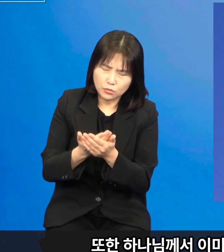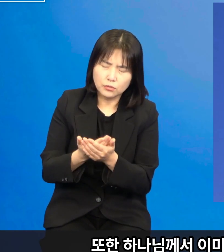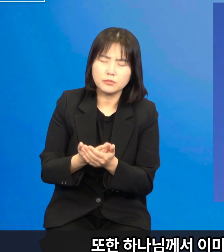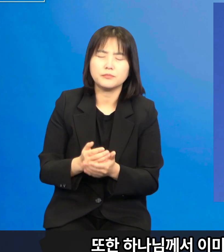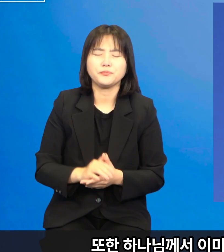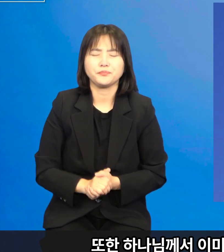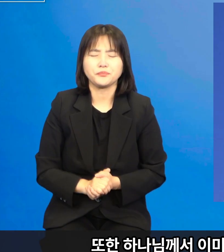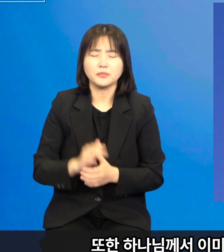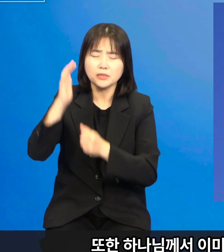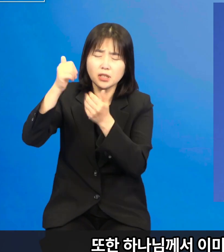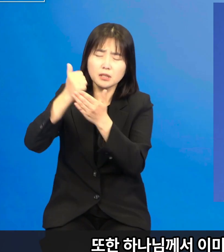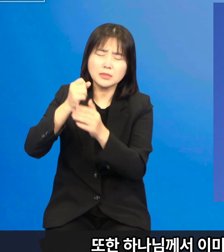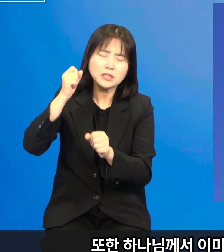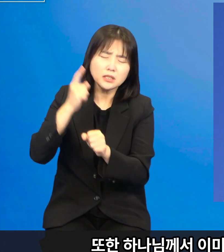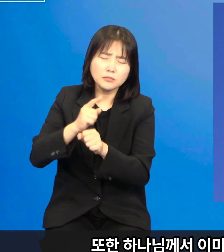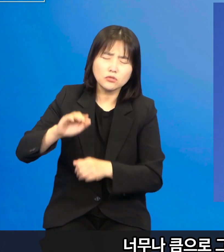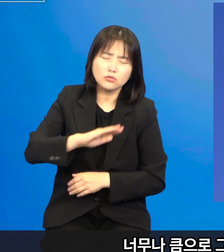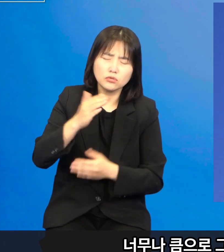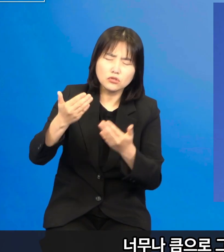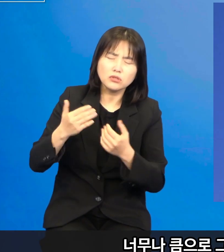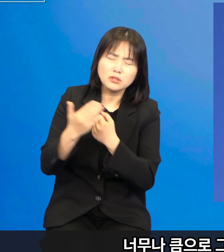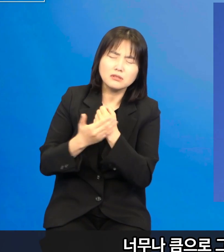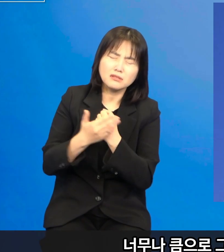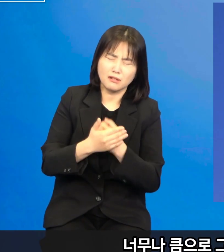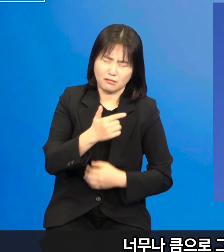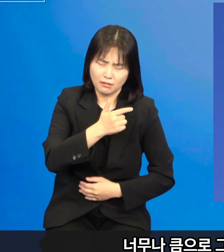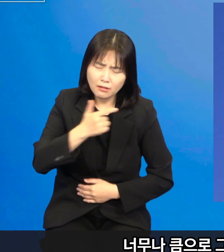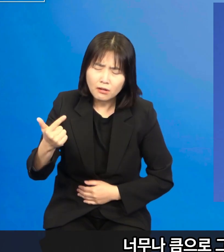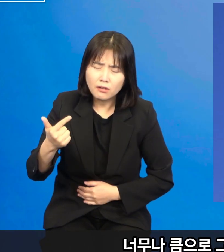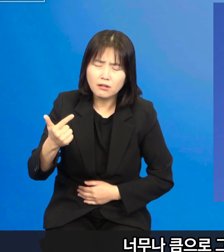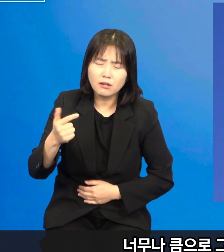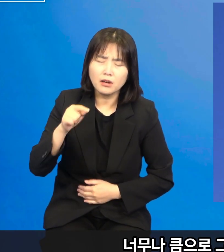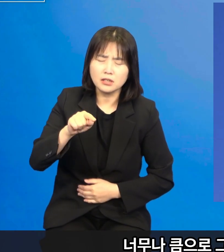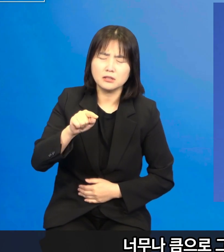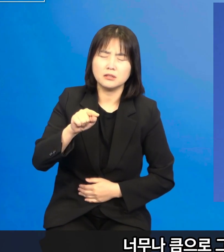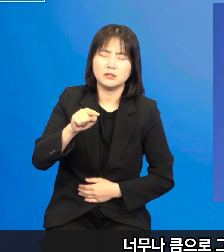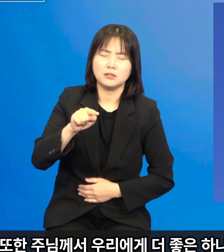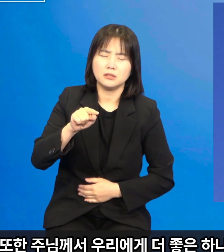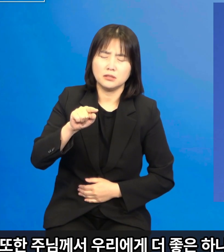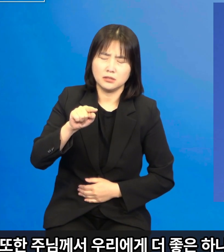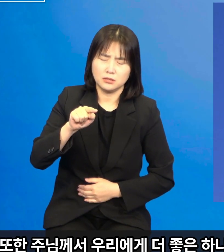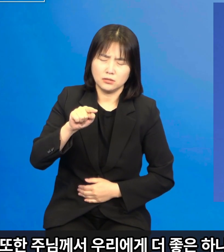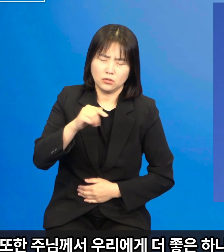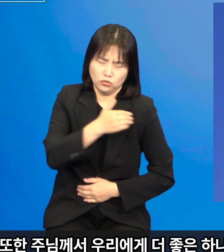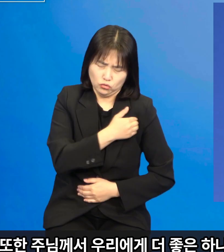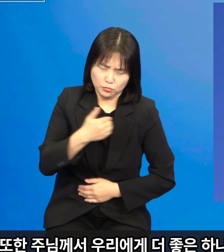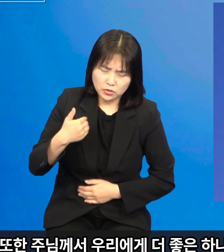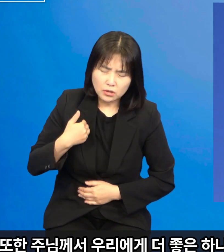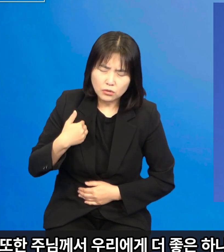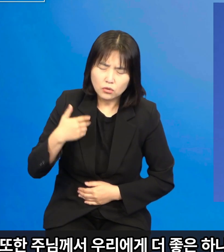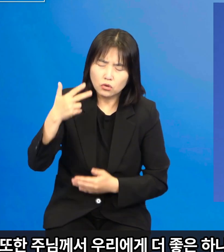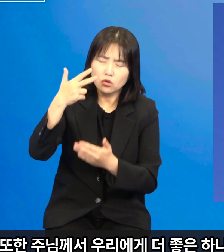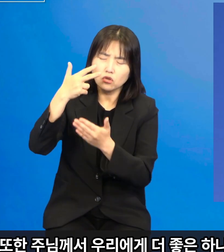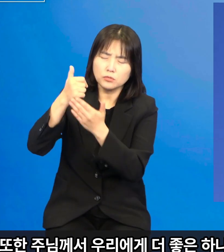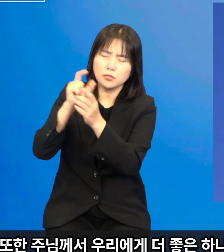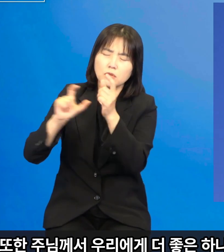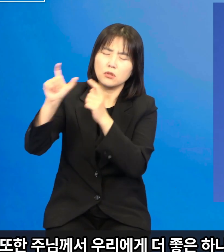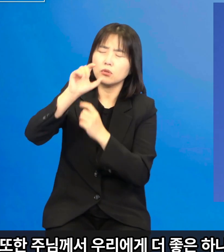또한 하나님께서 이미 우리에게 주신 은혜가 너무나 크므로 그것으로 충분하며, 또한 주님께서 우리에게 더